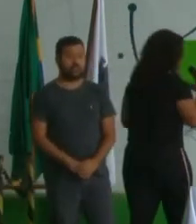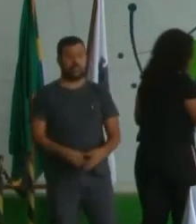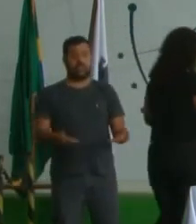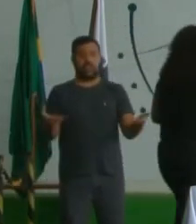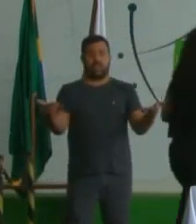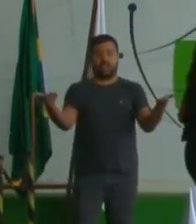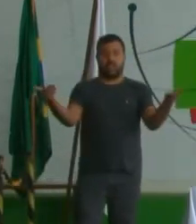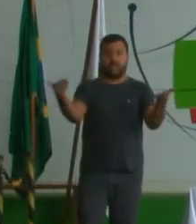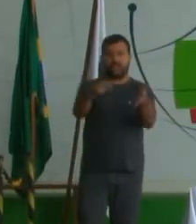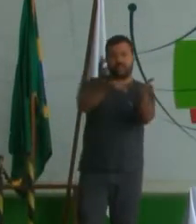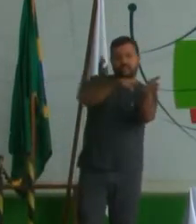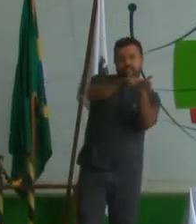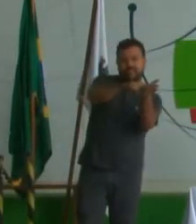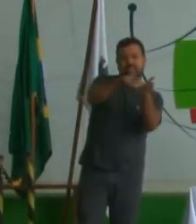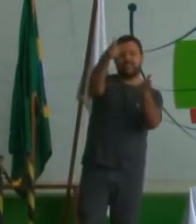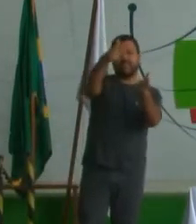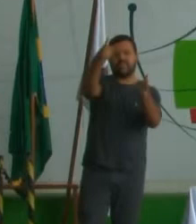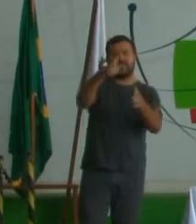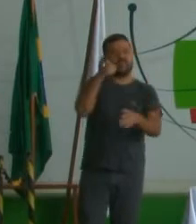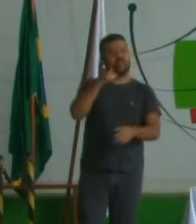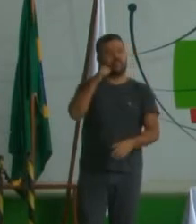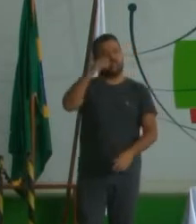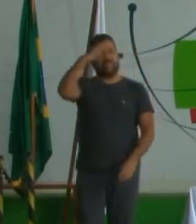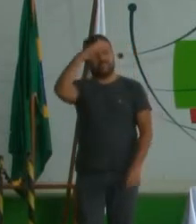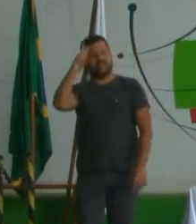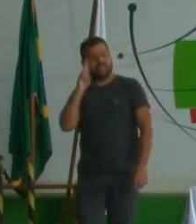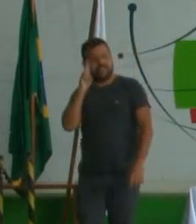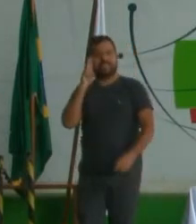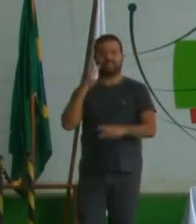Para o primeiro lugar, a professora Vanessa Batistini.